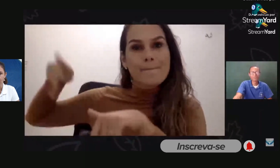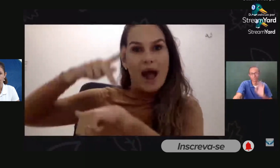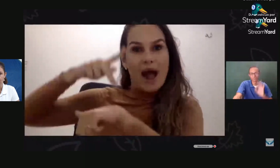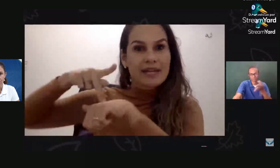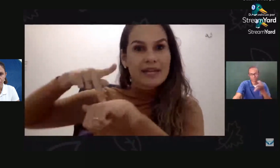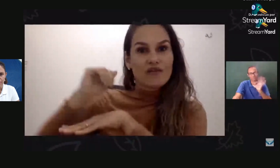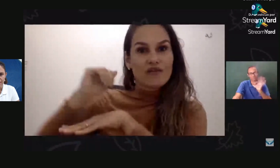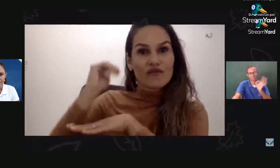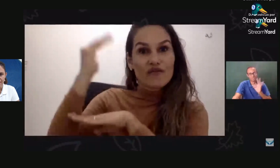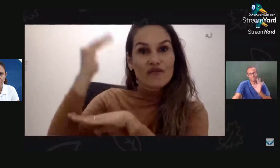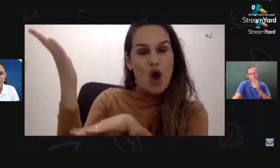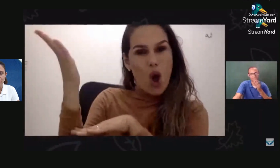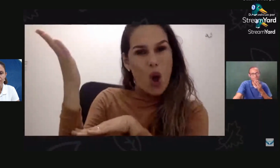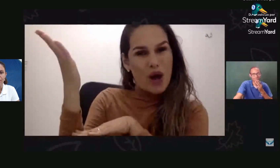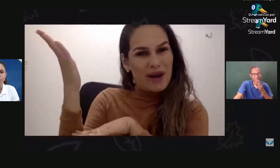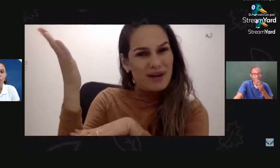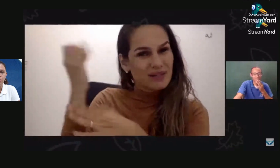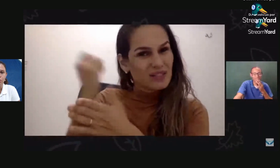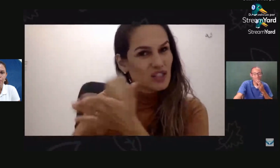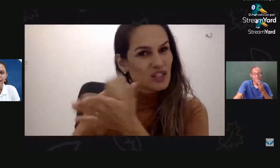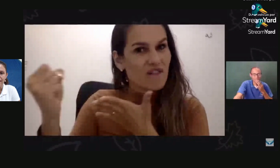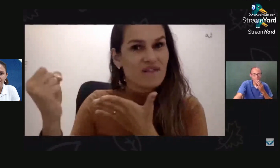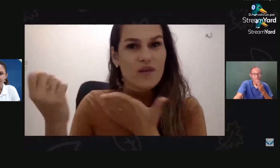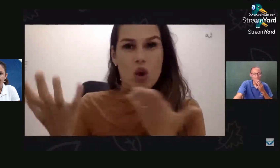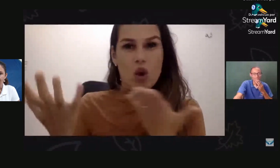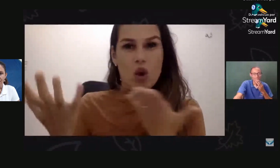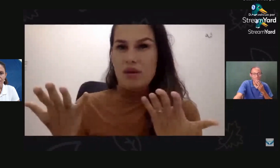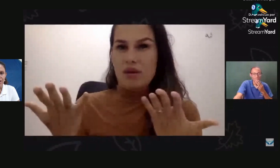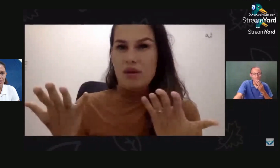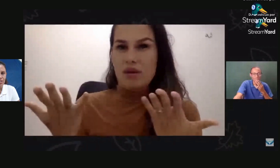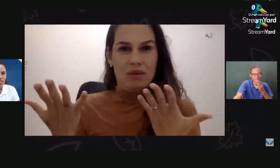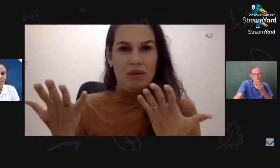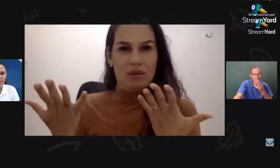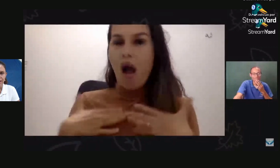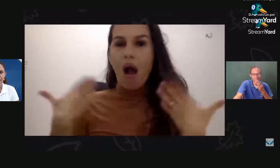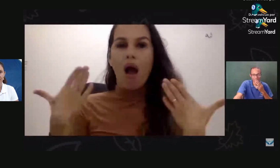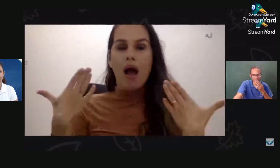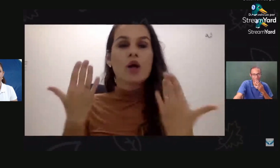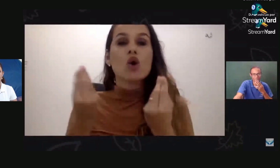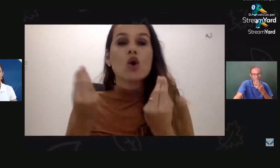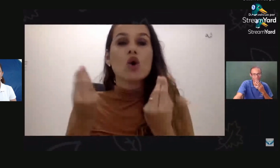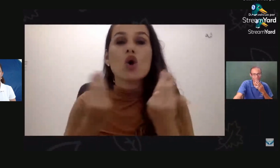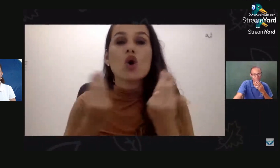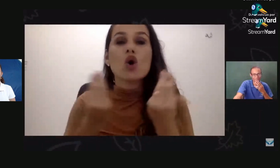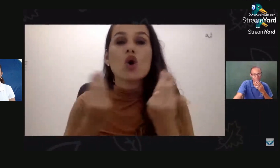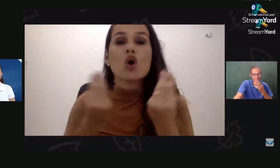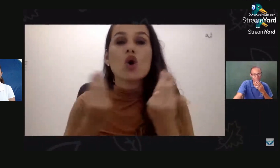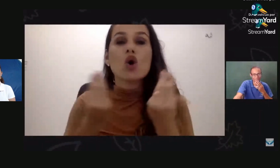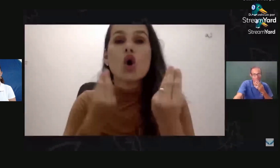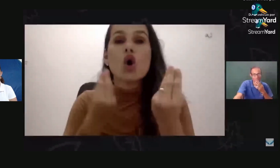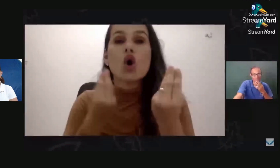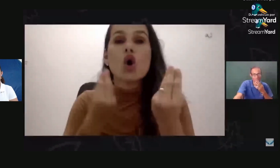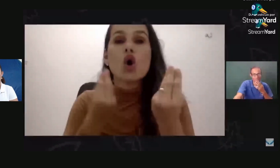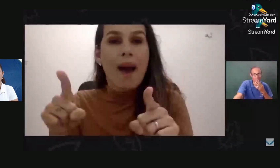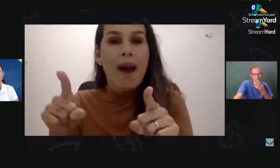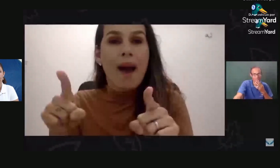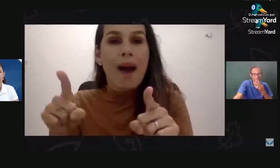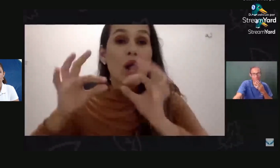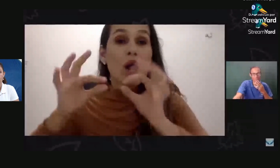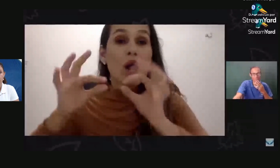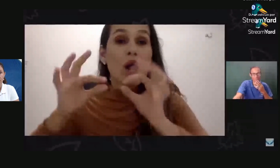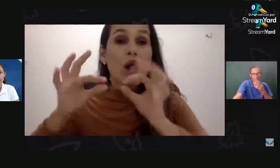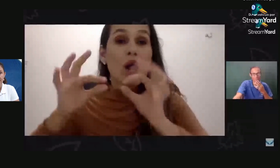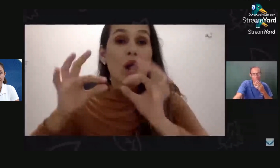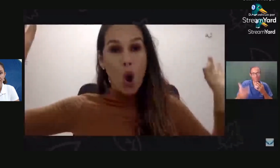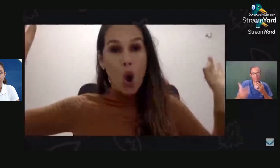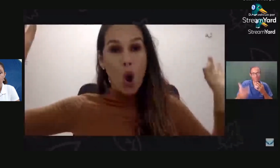exemplo, que já tinha acontecido, né, já estava em outro país, já tinha, né, ido viajar, como que a gente poderia fazer? Não tinha